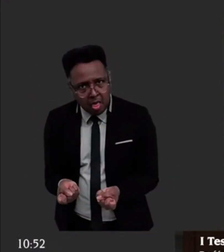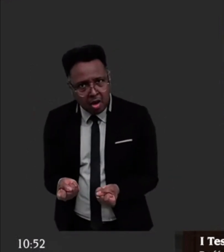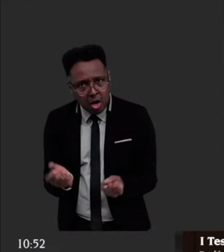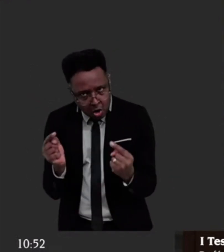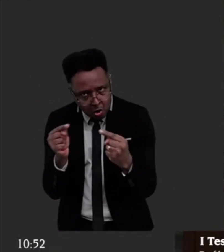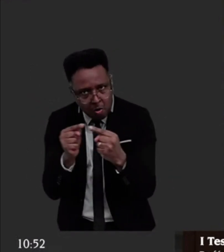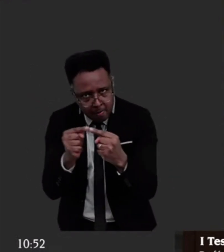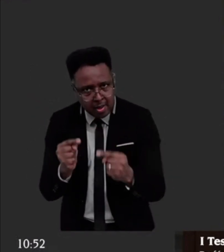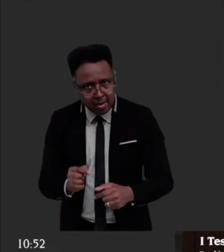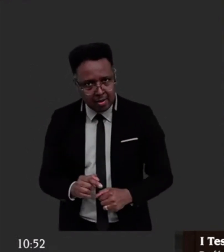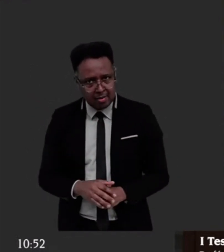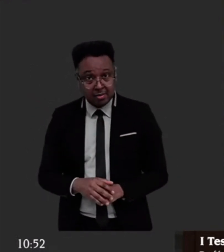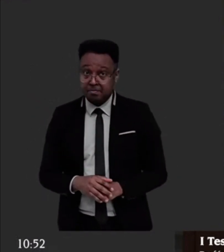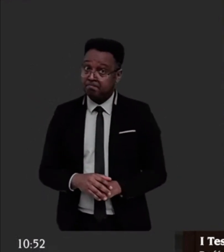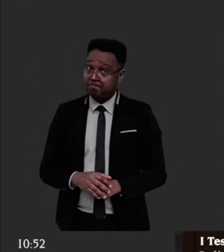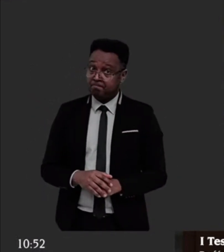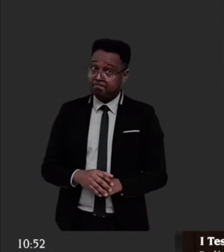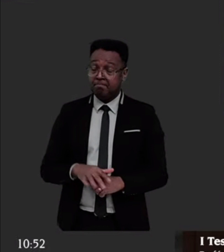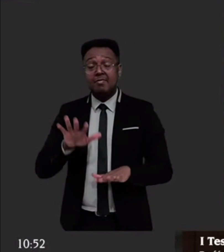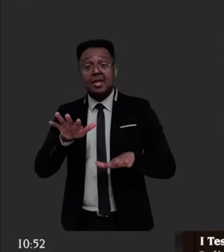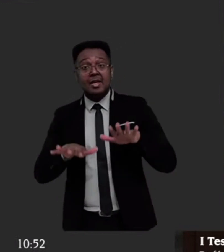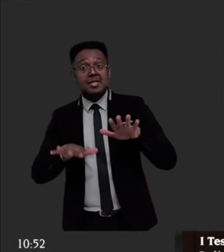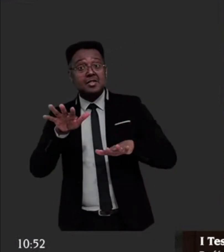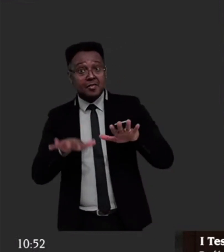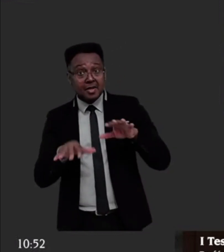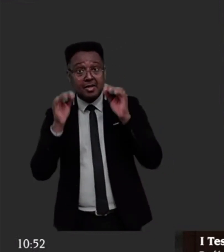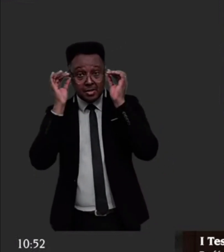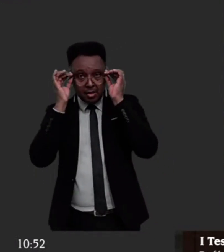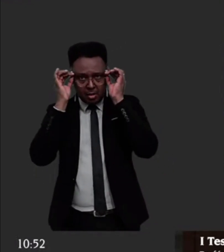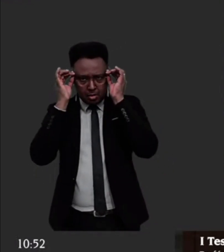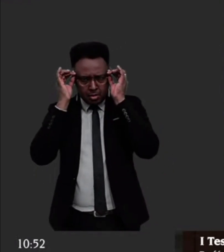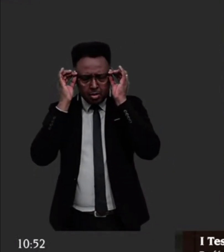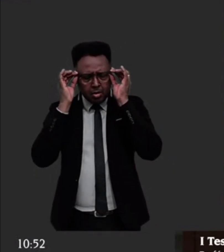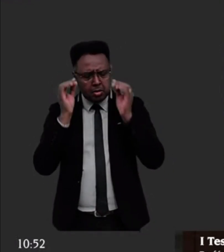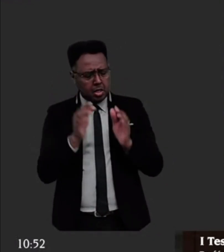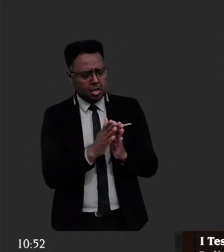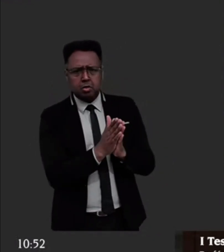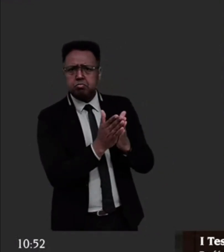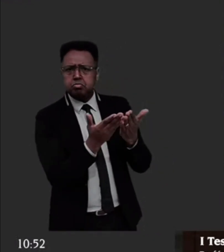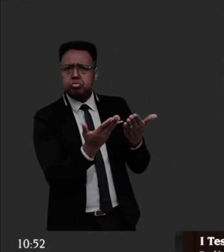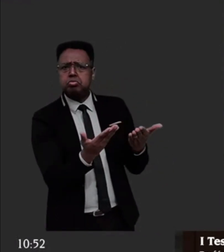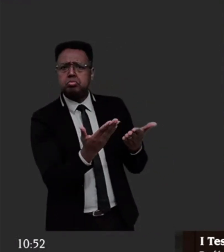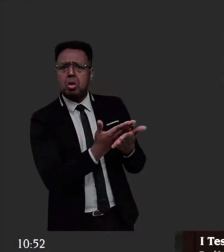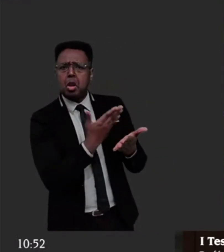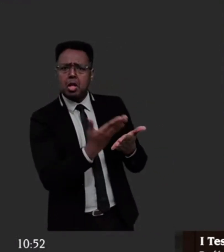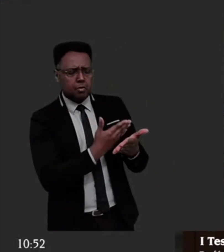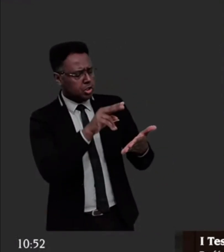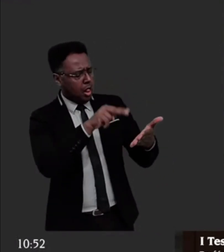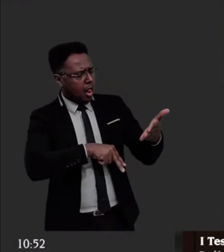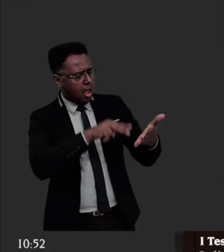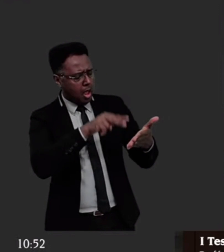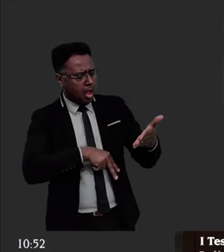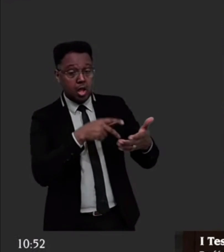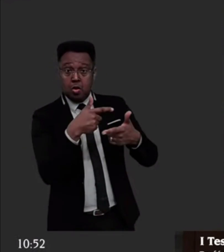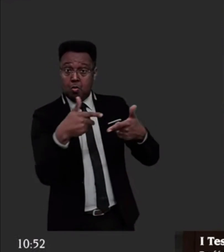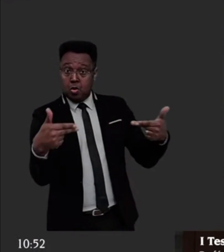quando a gente lê aquela mensagem, aquele escrito, ou alguém que vem falar, imediatamente abre o nosso coração, que está aqui